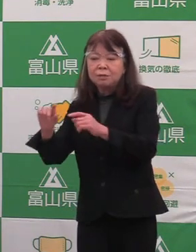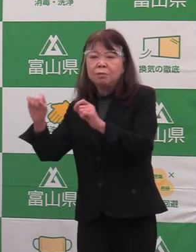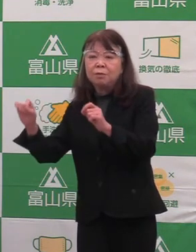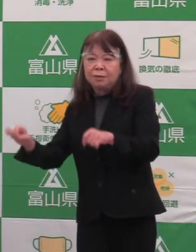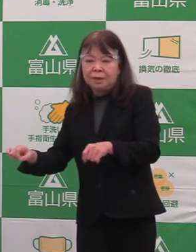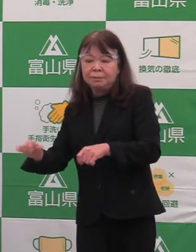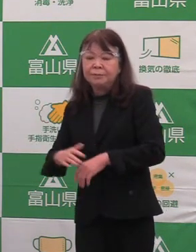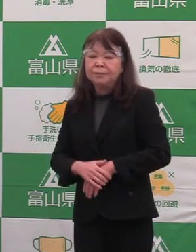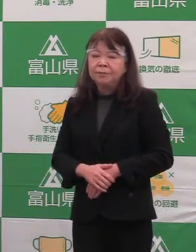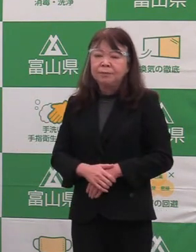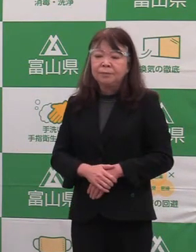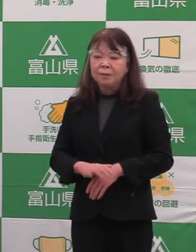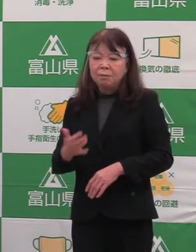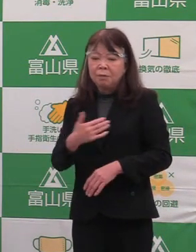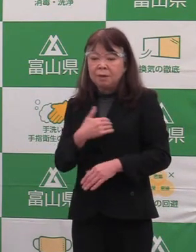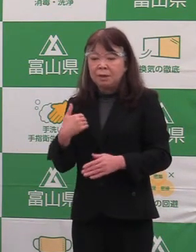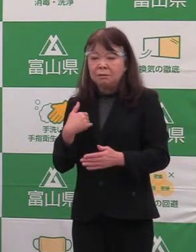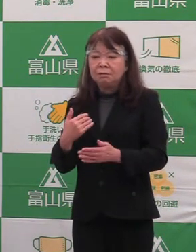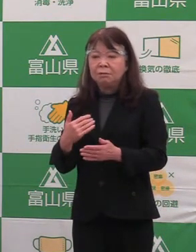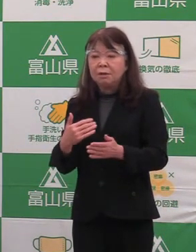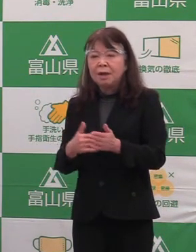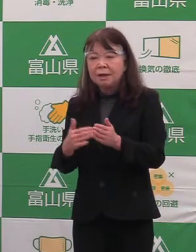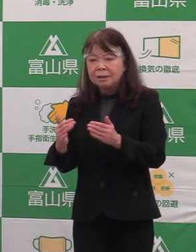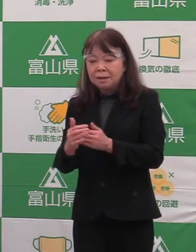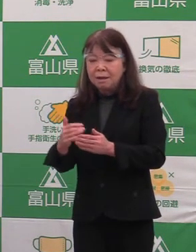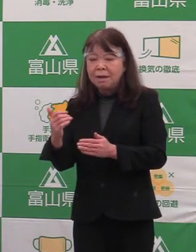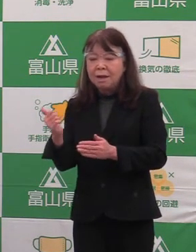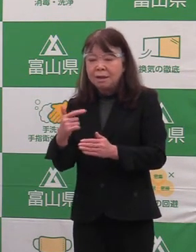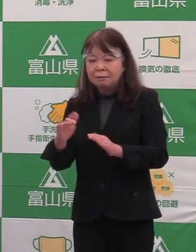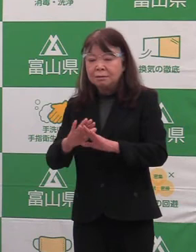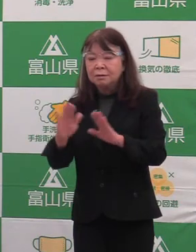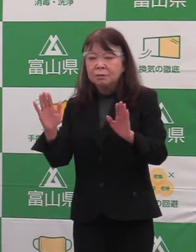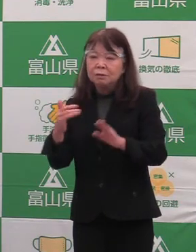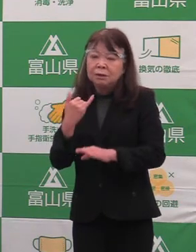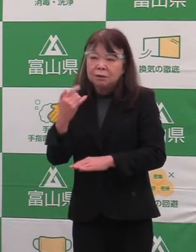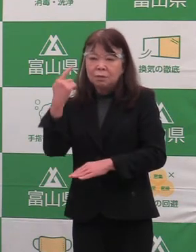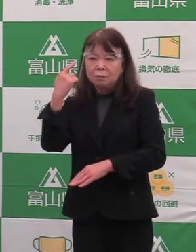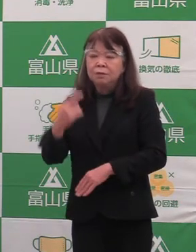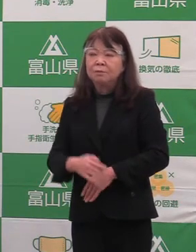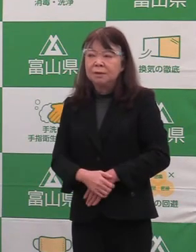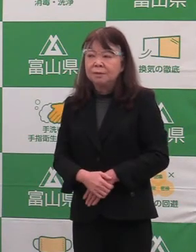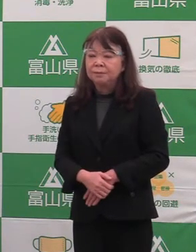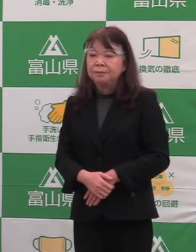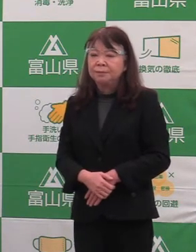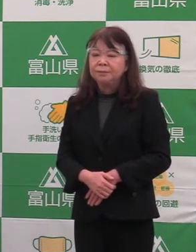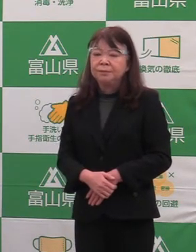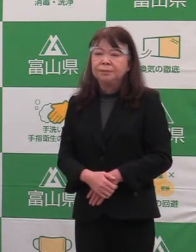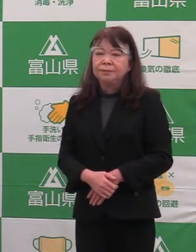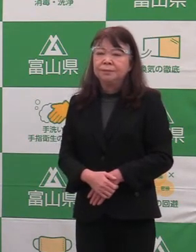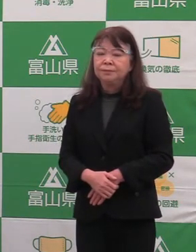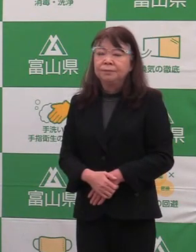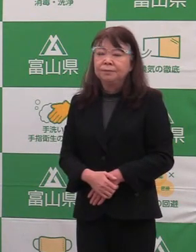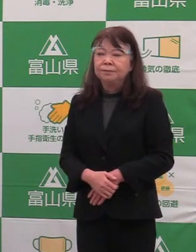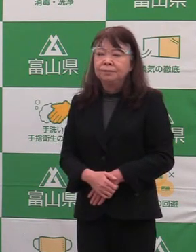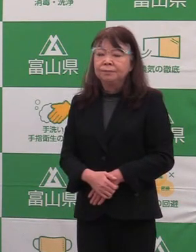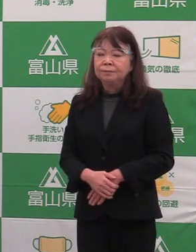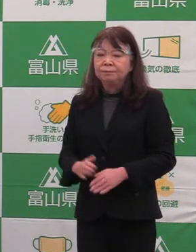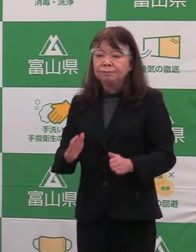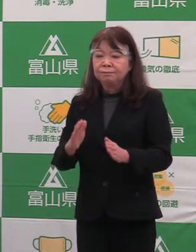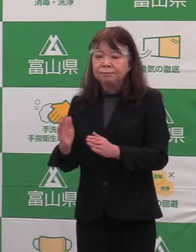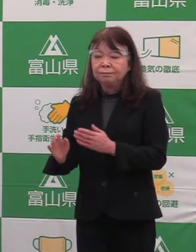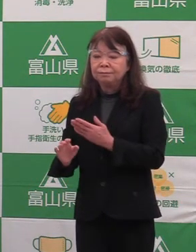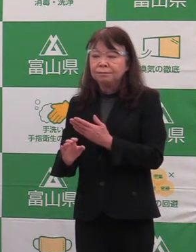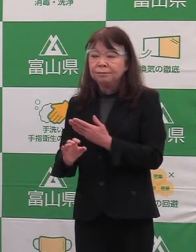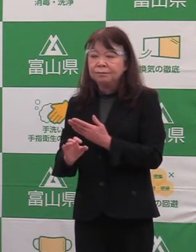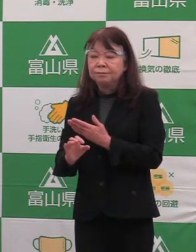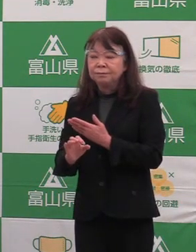可能な範囲で早めることは、あってもいいかなと思いますね。 今度臨時 のワンチーム富